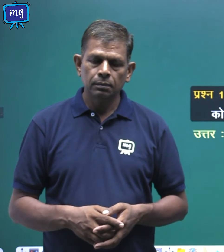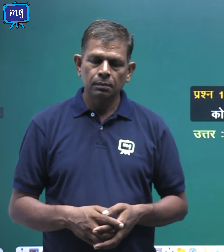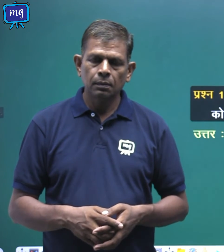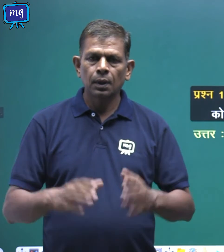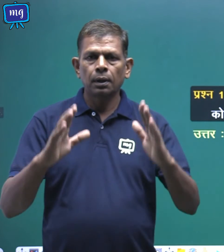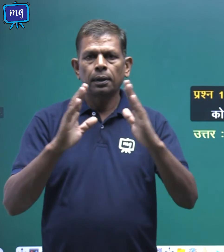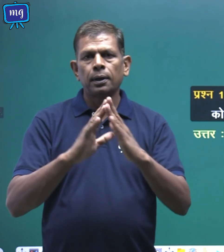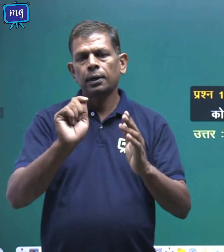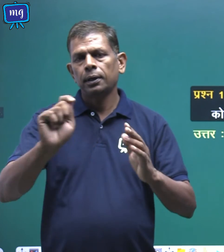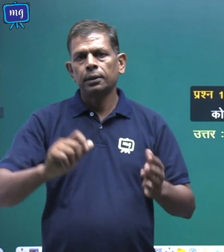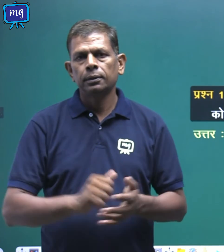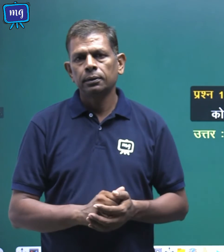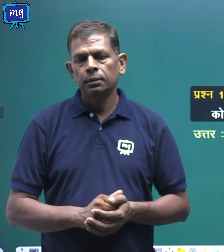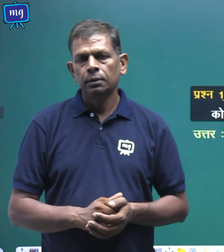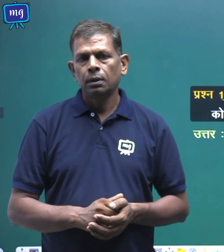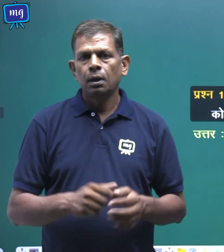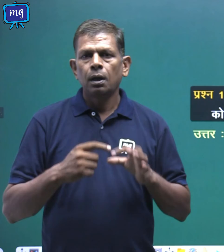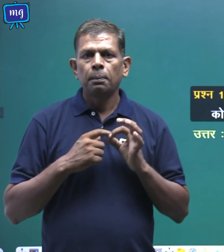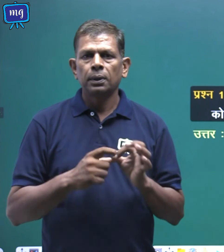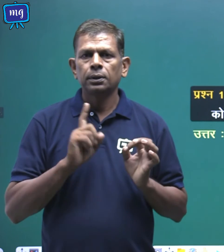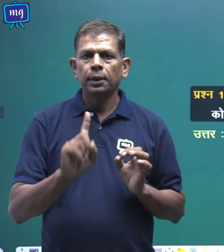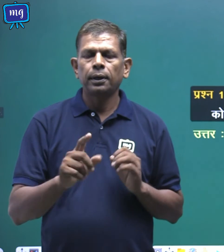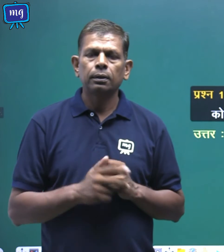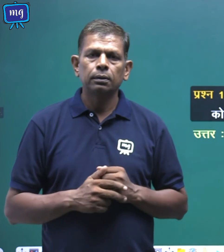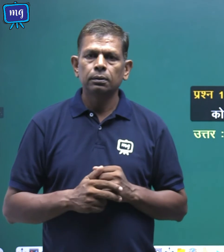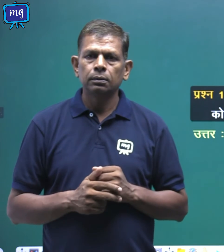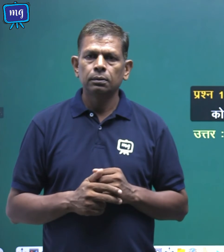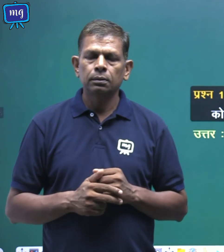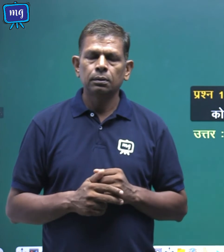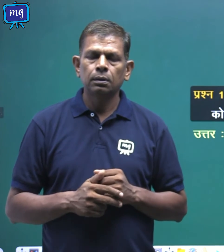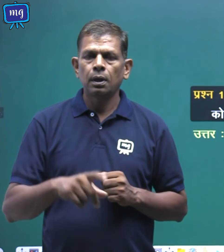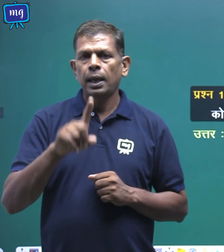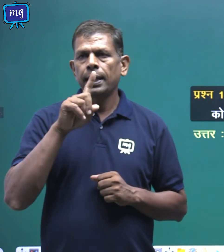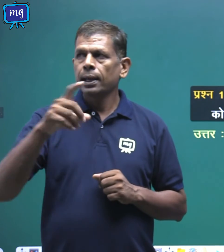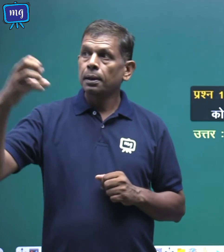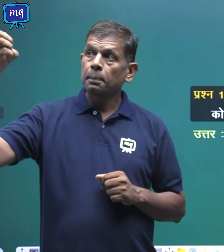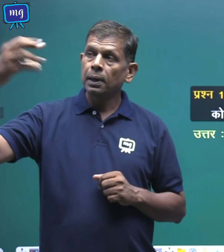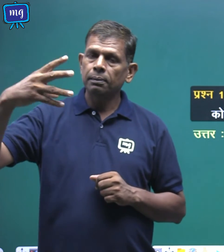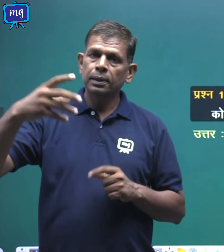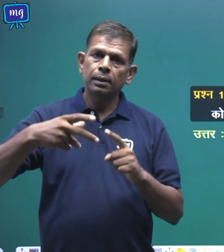गृह कार्य प्रश्न 1, एक बल्ब के